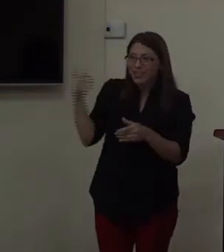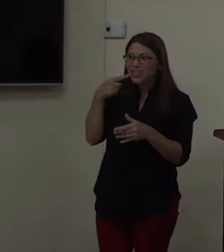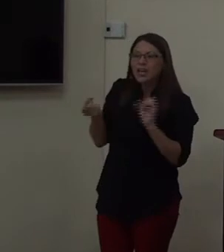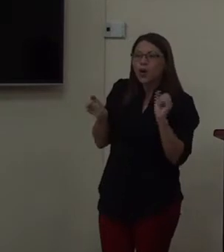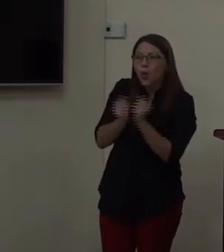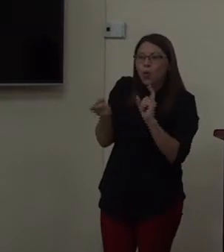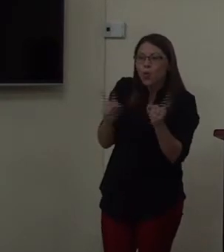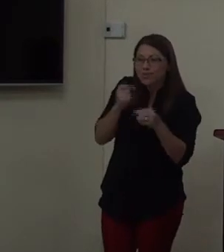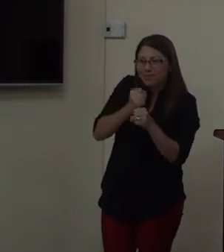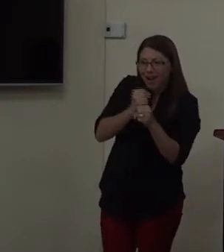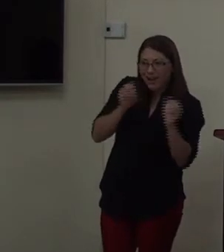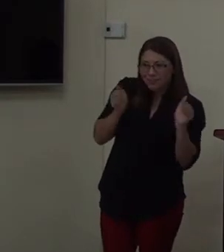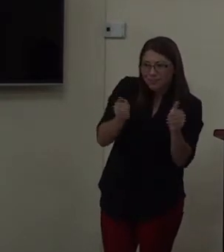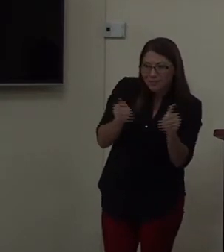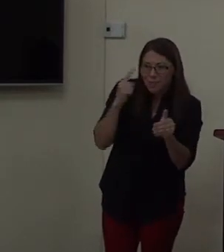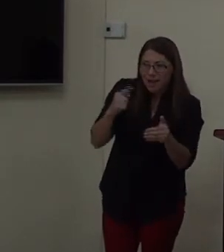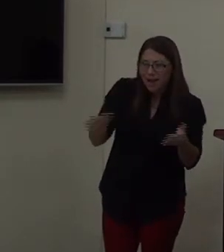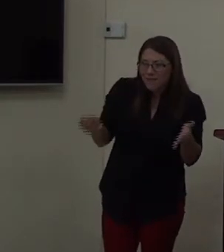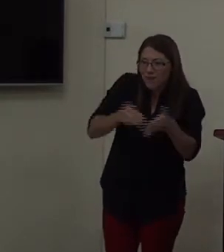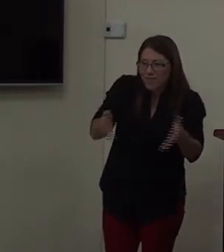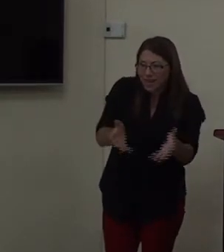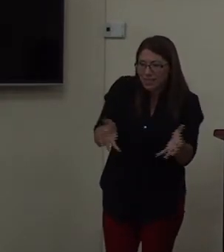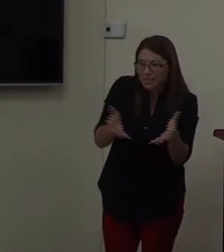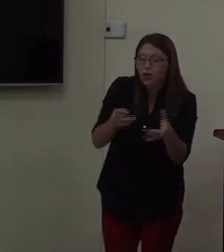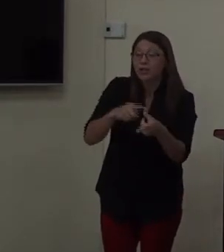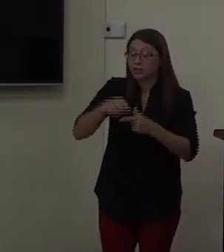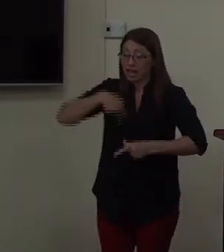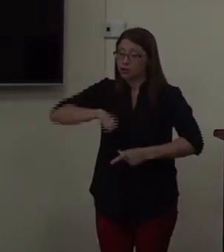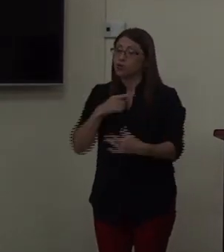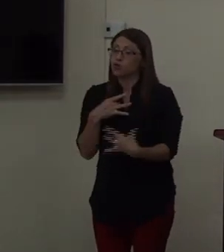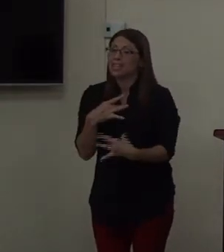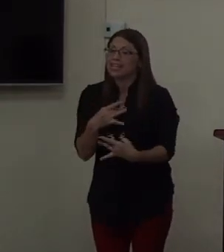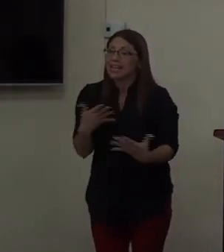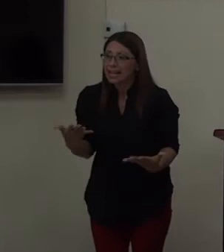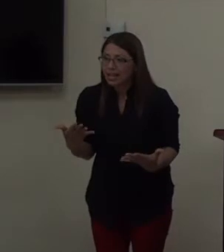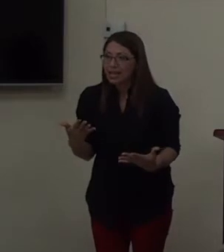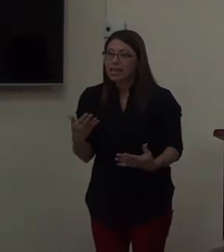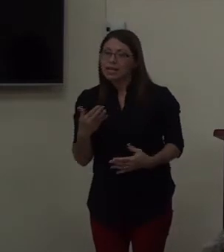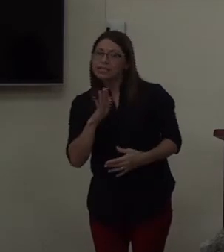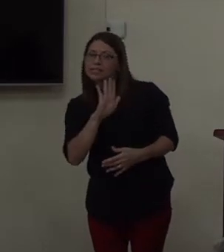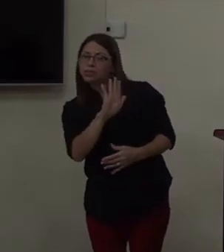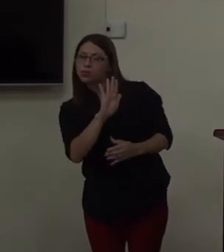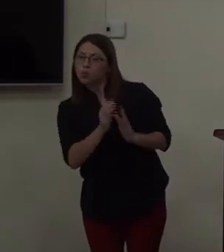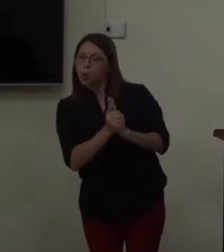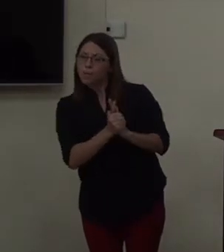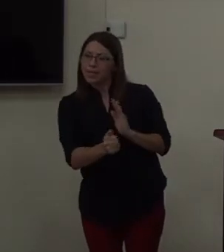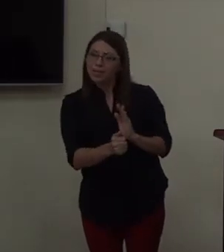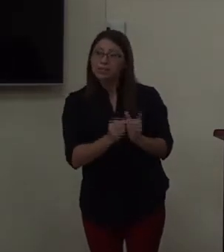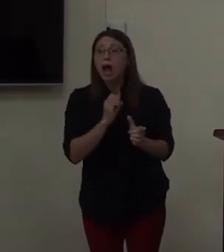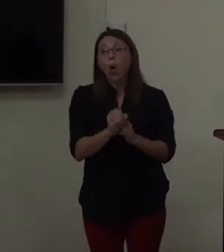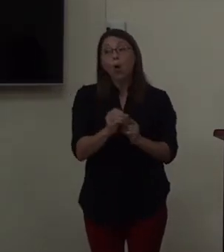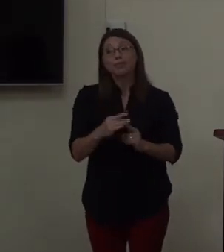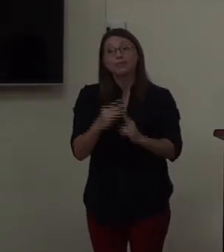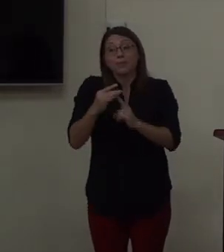ese sentido también, en revitalización, lo que nos interesaría es, sí, su competencia, pero sobre todo también si es una